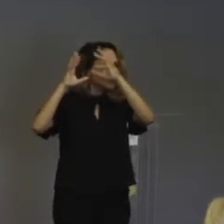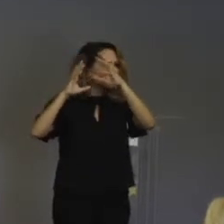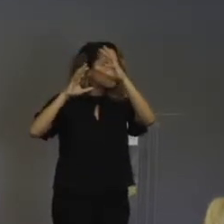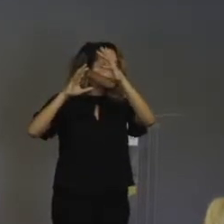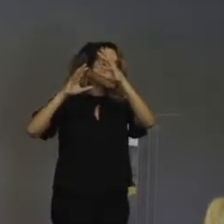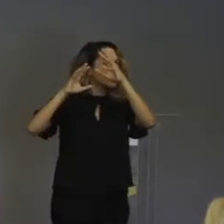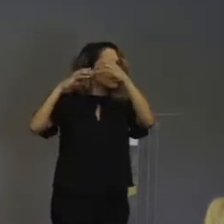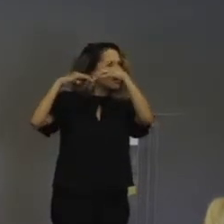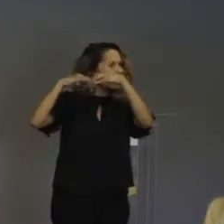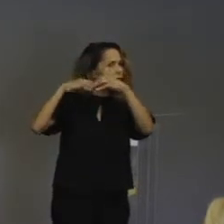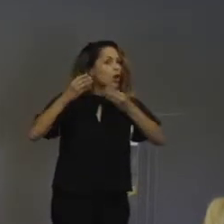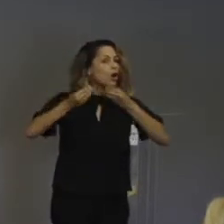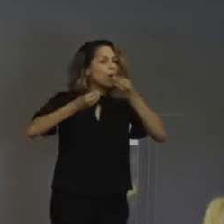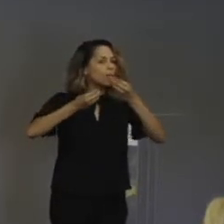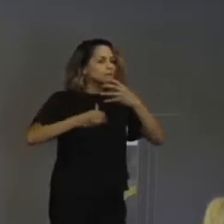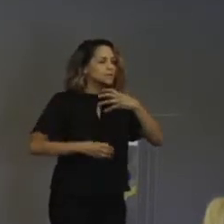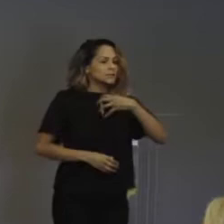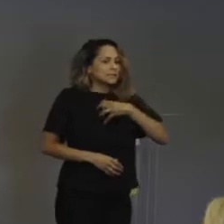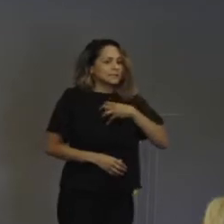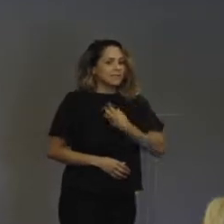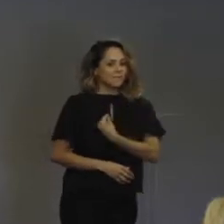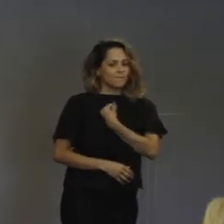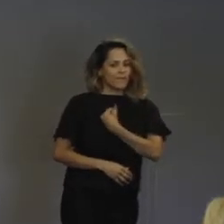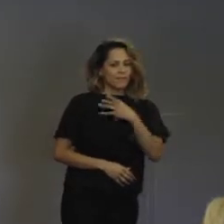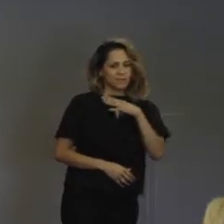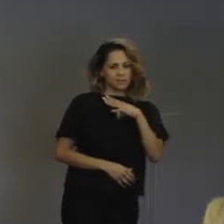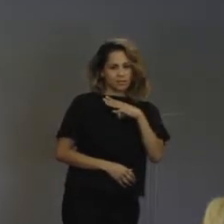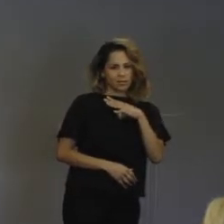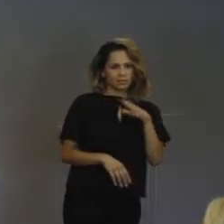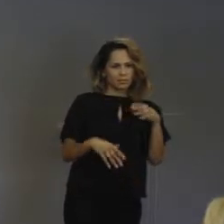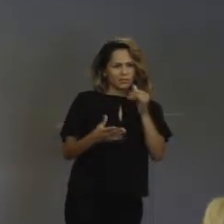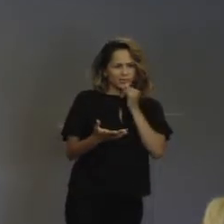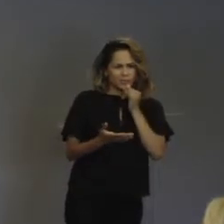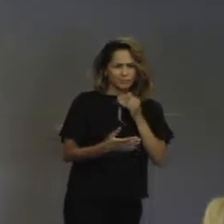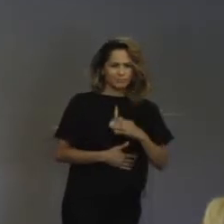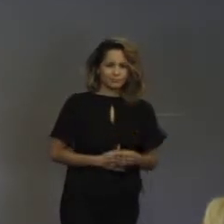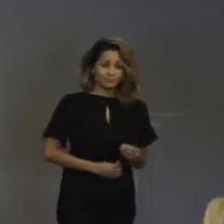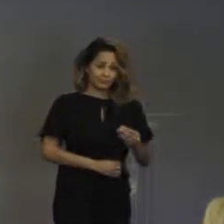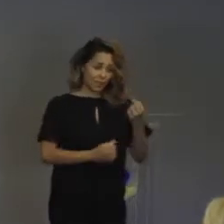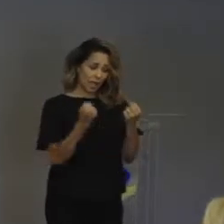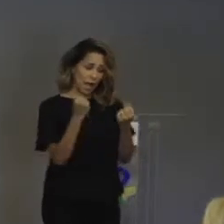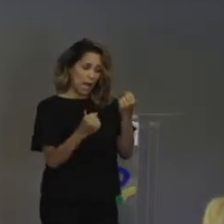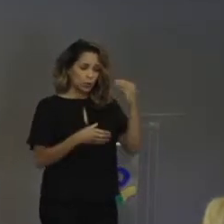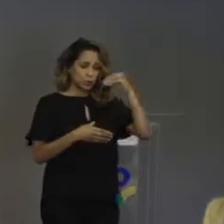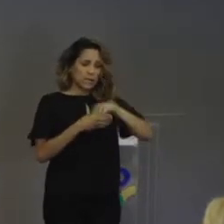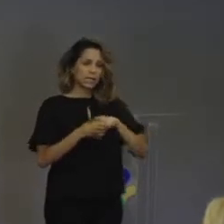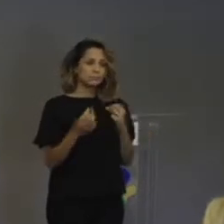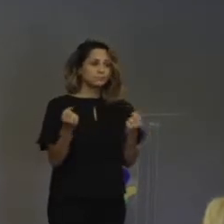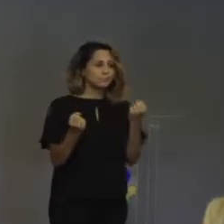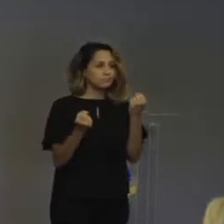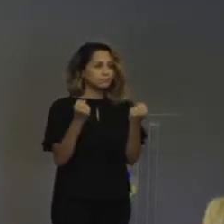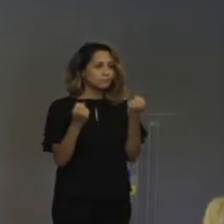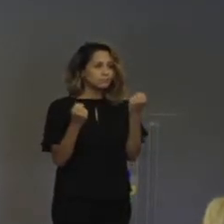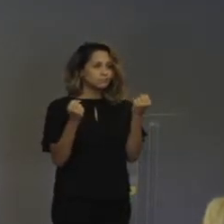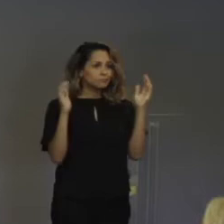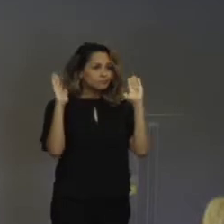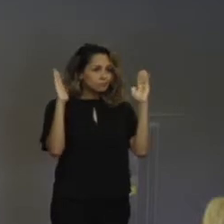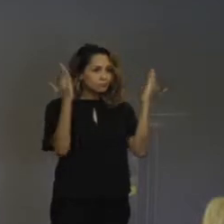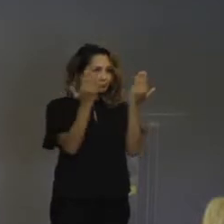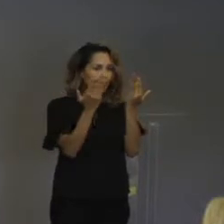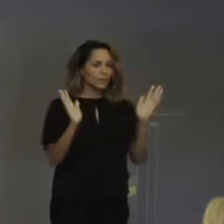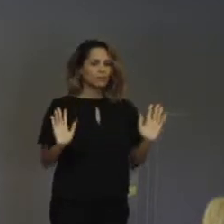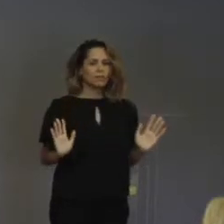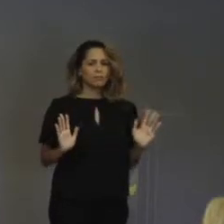E a gente não vive a cidade quando a gente está dentro de um carro. Né? Me lembrei do que você falou no começo, dos